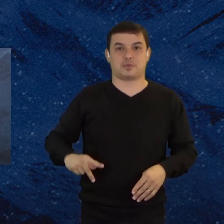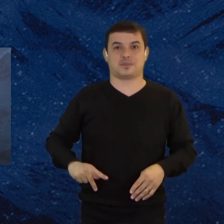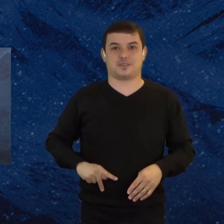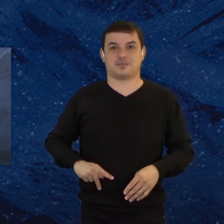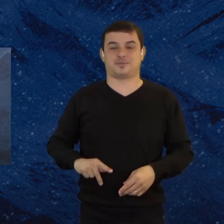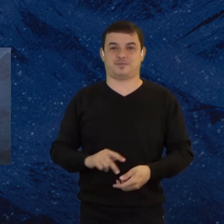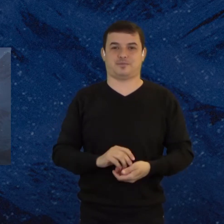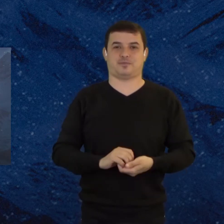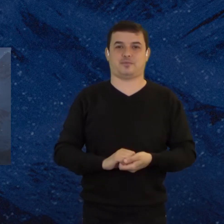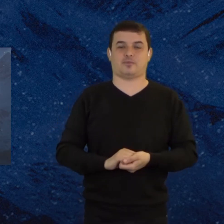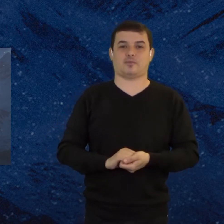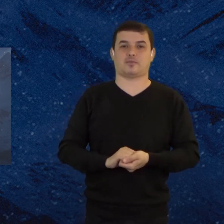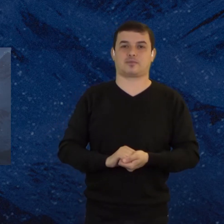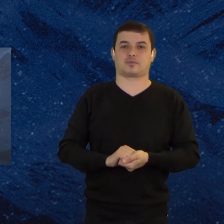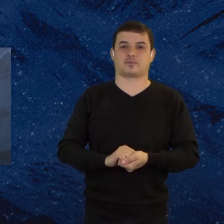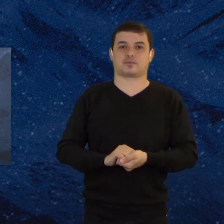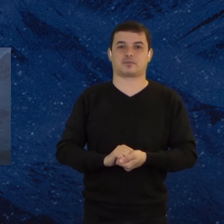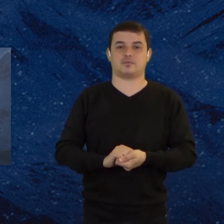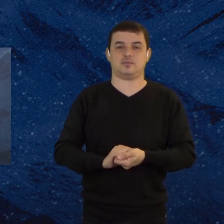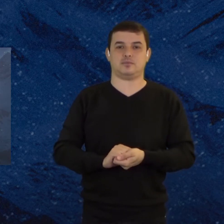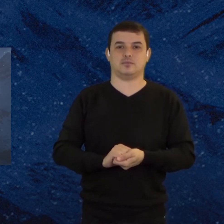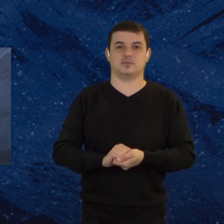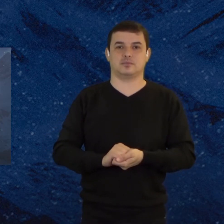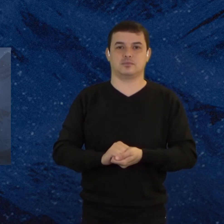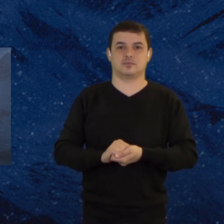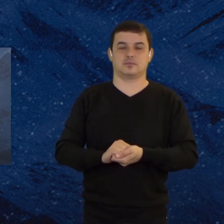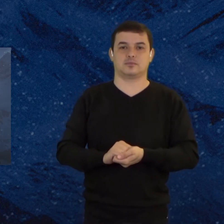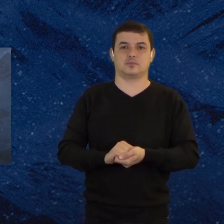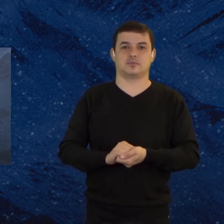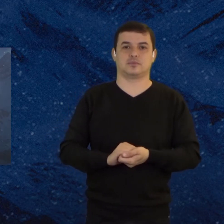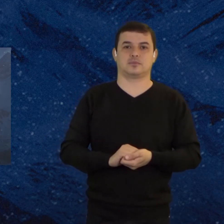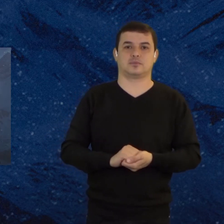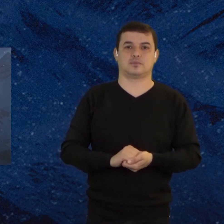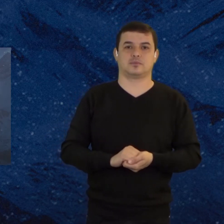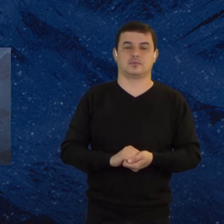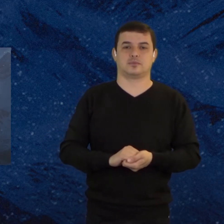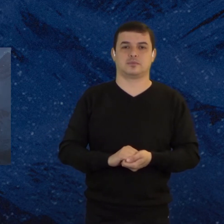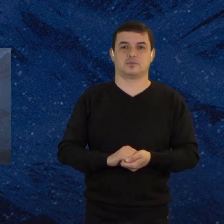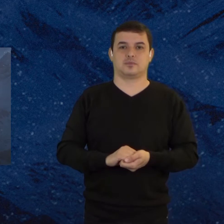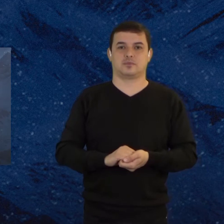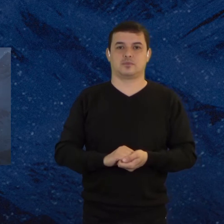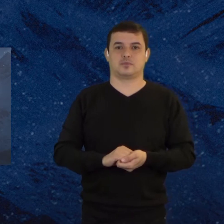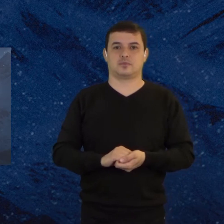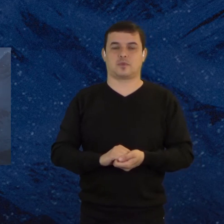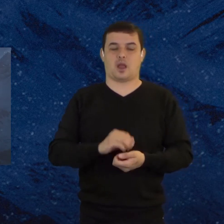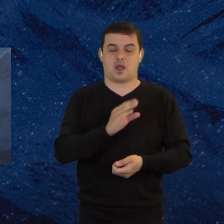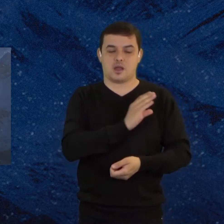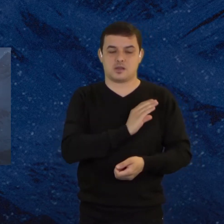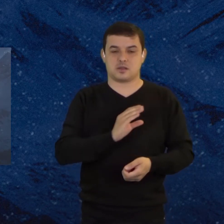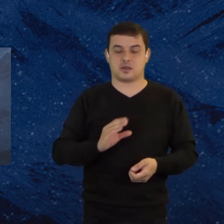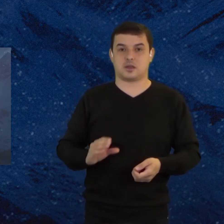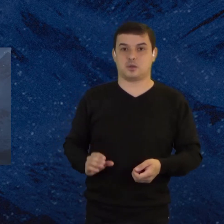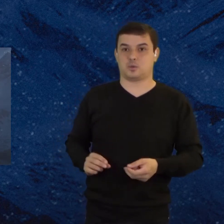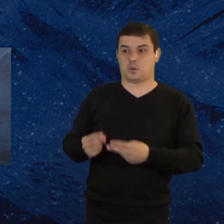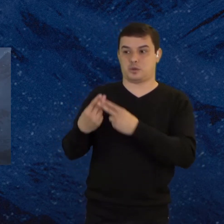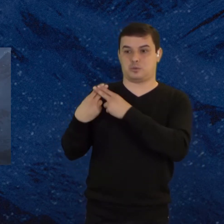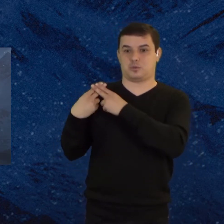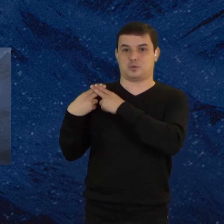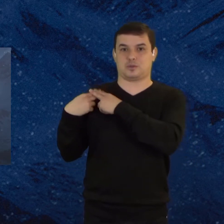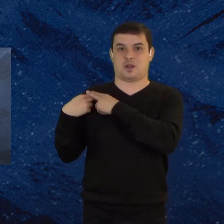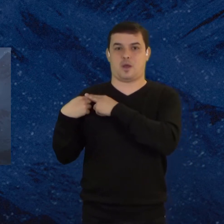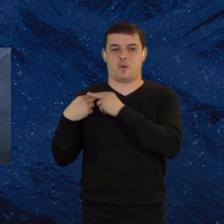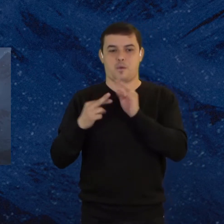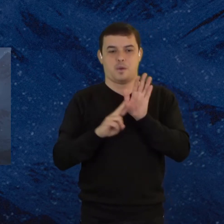sintonizado com o presidente. Então, os embaixadores de Cristo não são diferentes. Eles